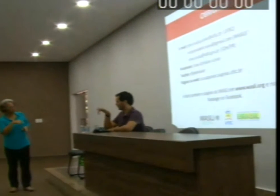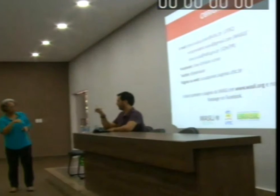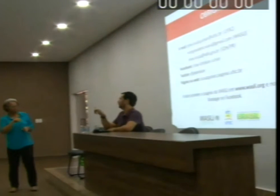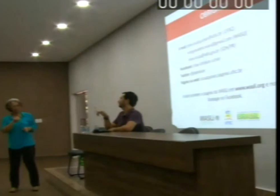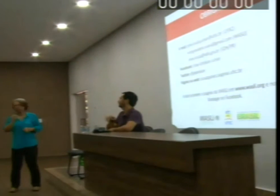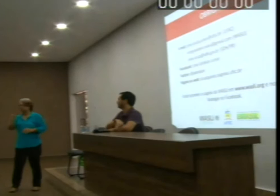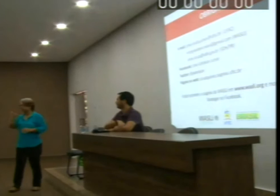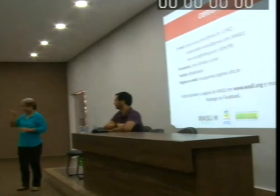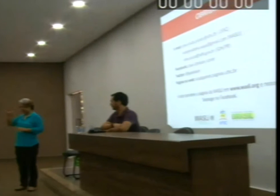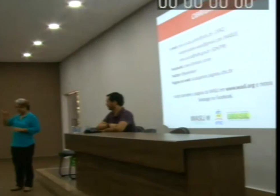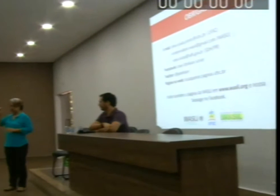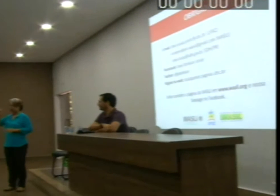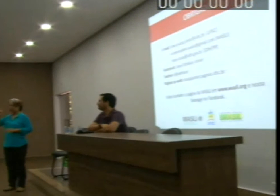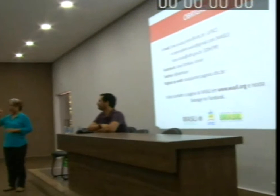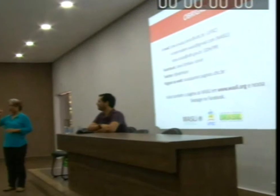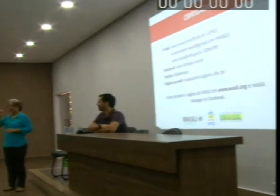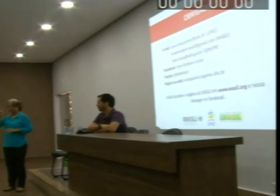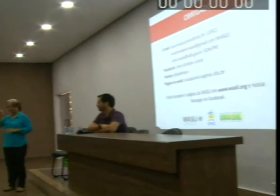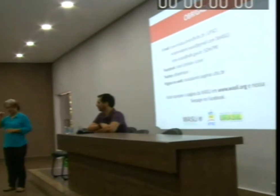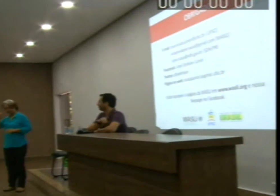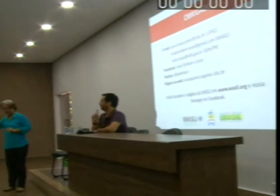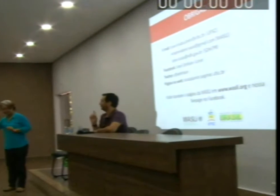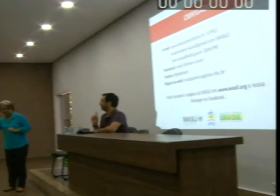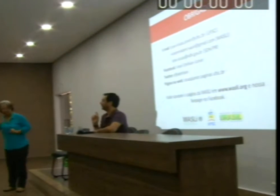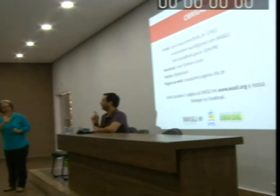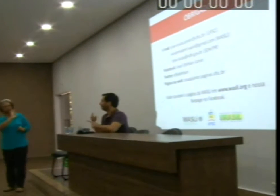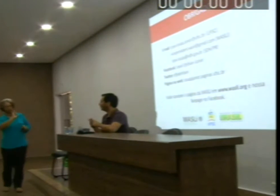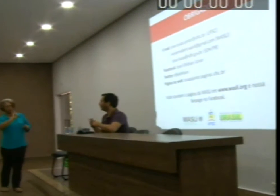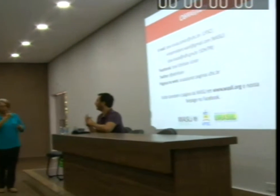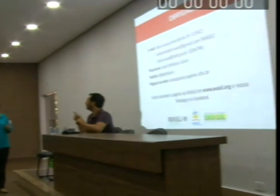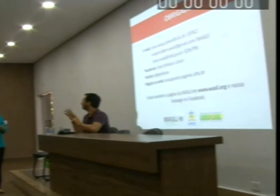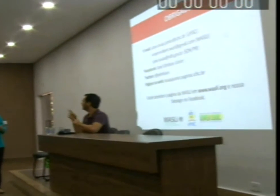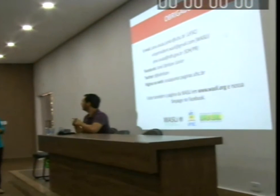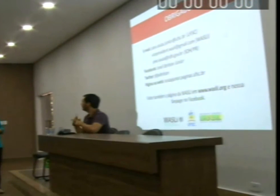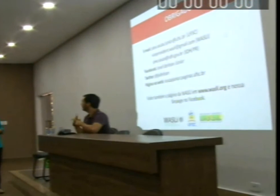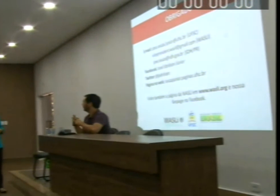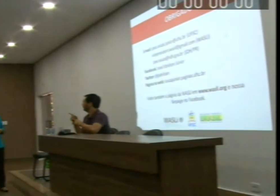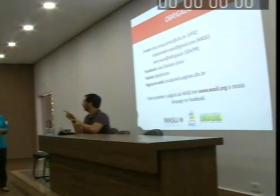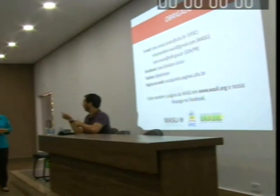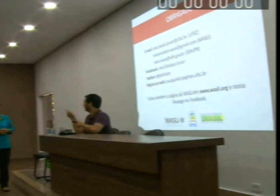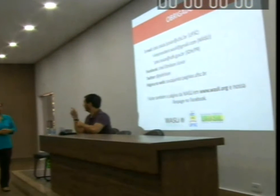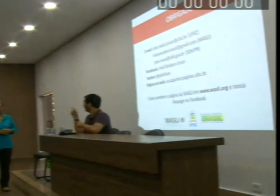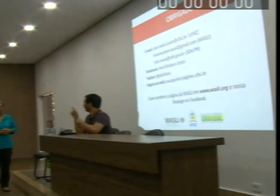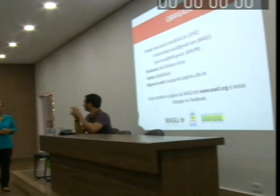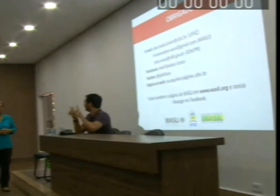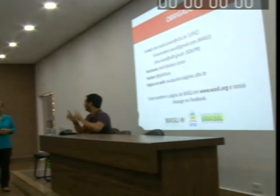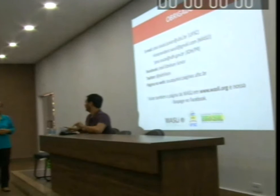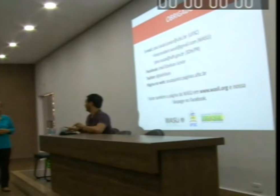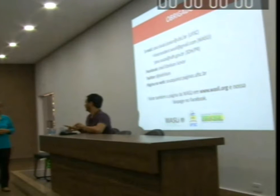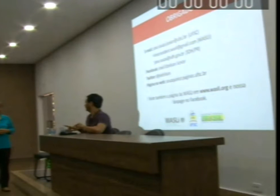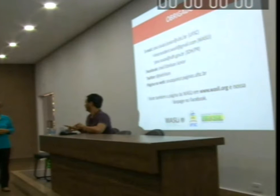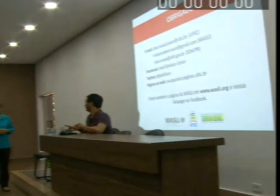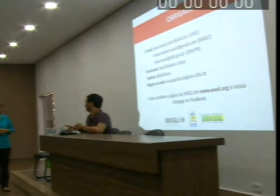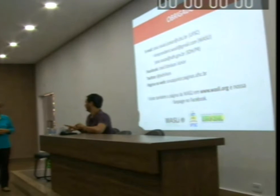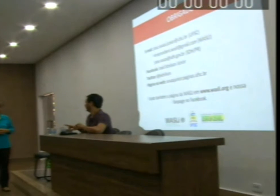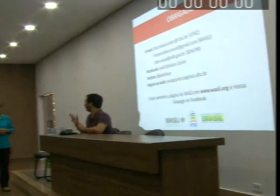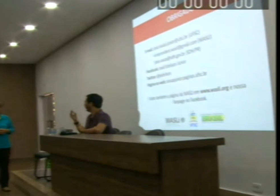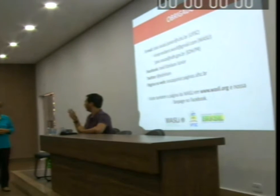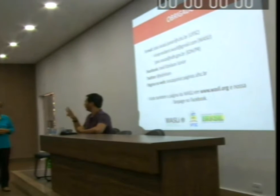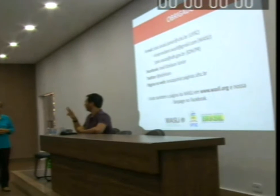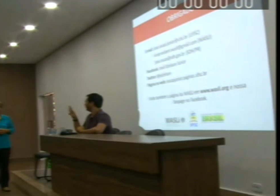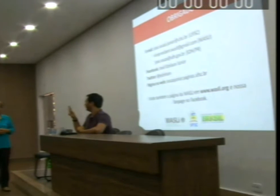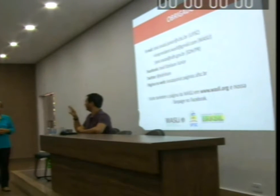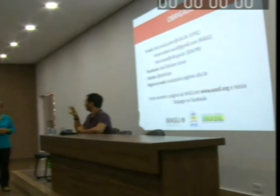sinal de w é o da teologia porque é uma